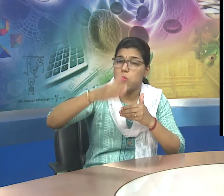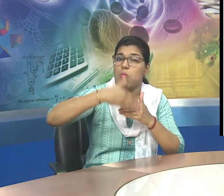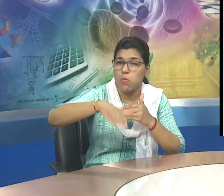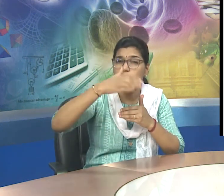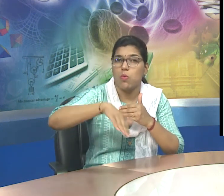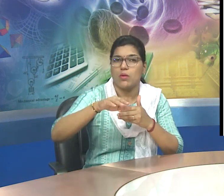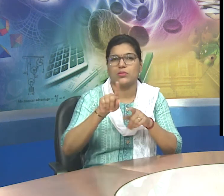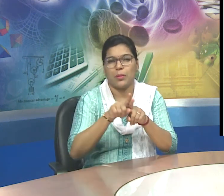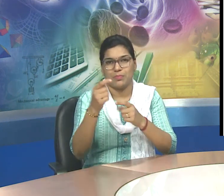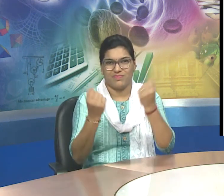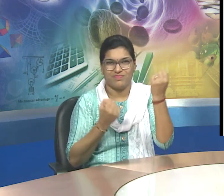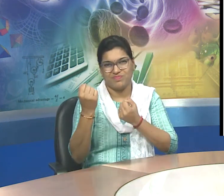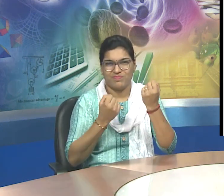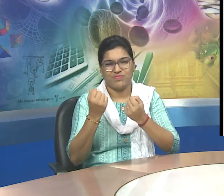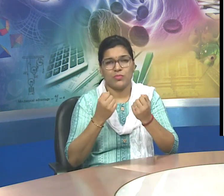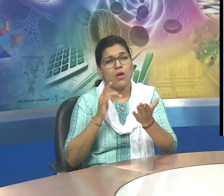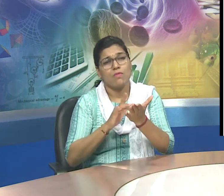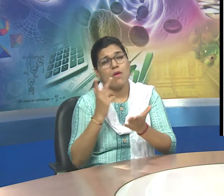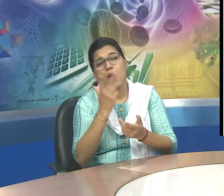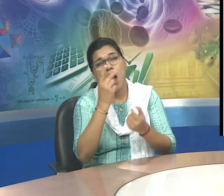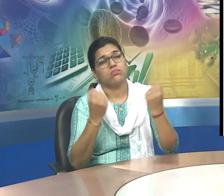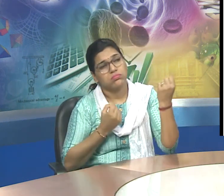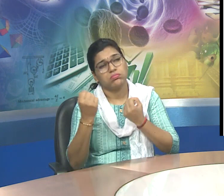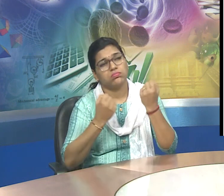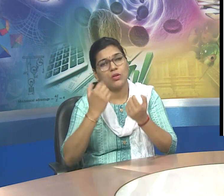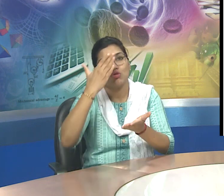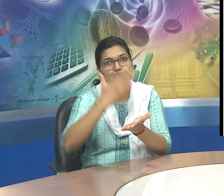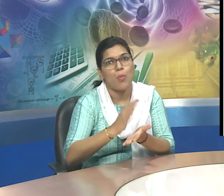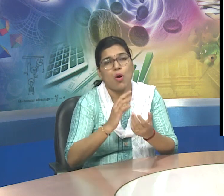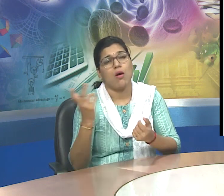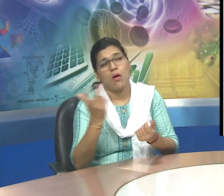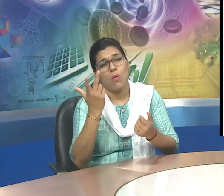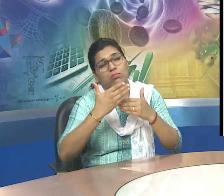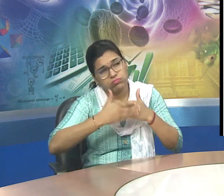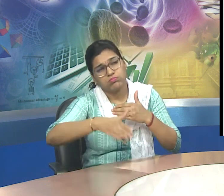इटर्नल का अर्थ है वह चीज़ जो ख़त्म ना हो, जो लगातार चले।